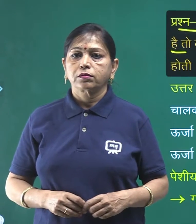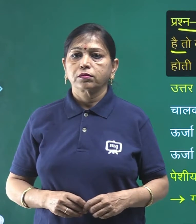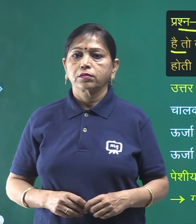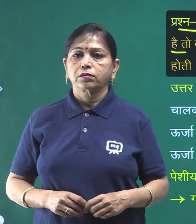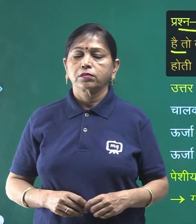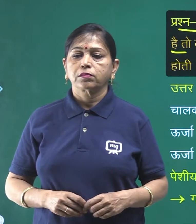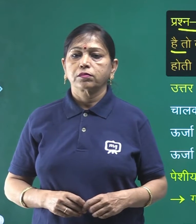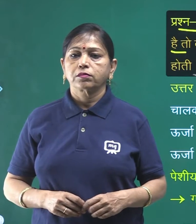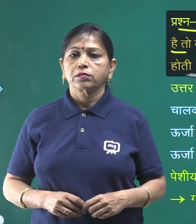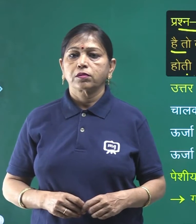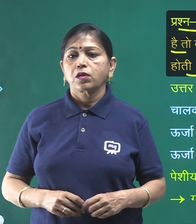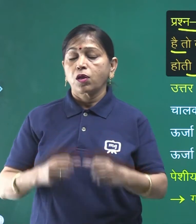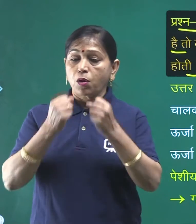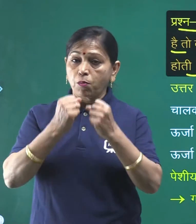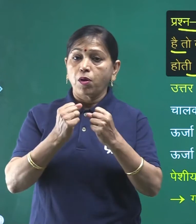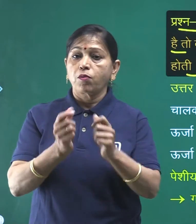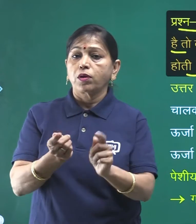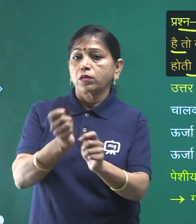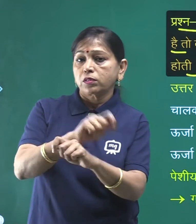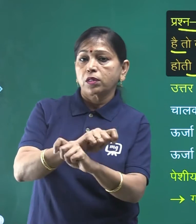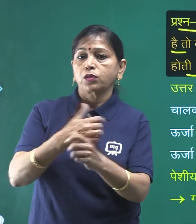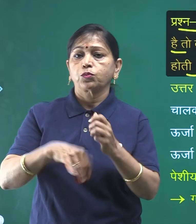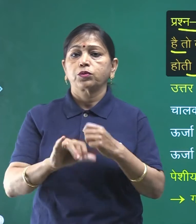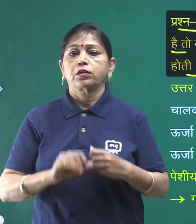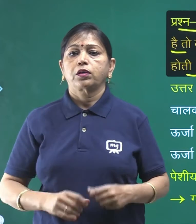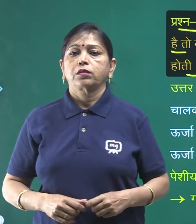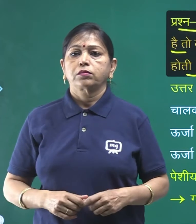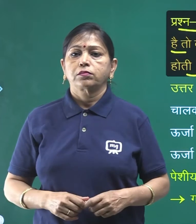ऊर्जा रूपांतरण होती है?